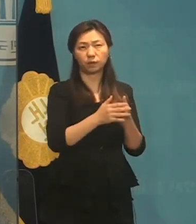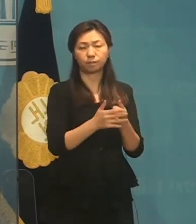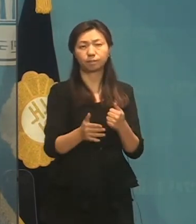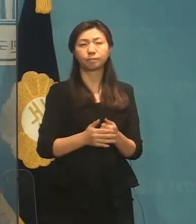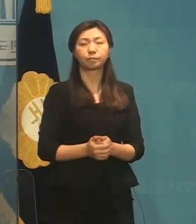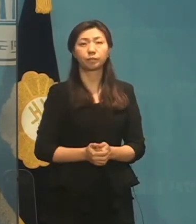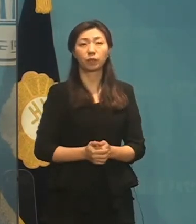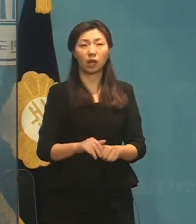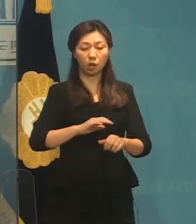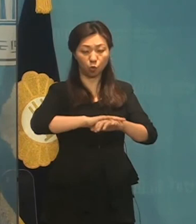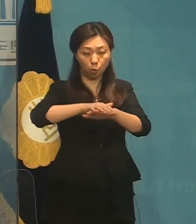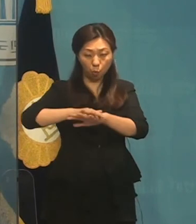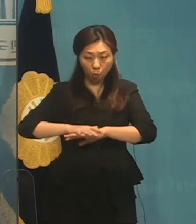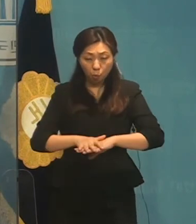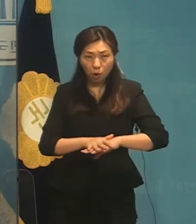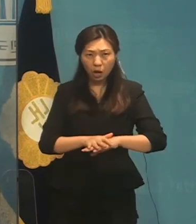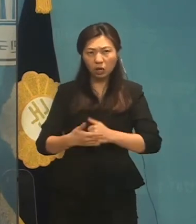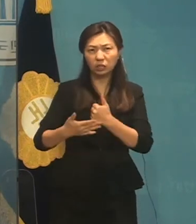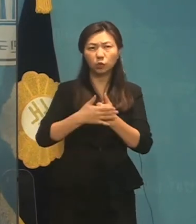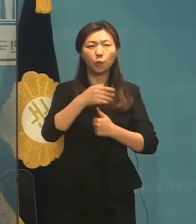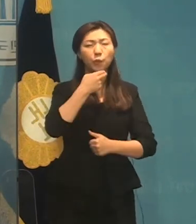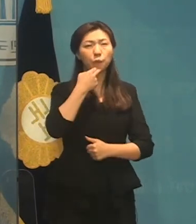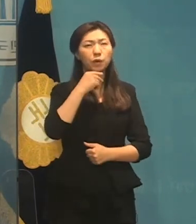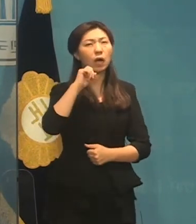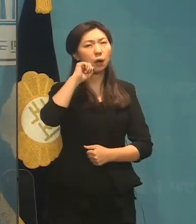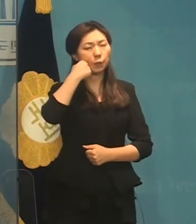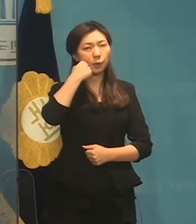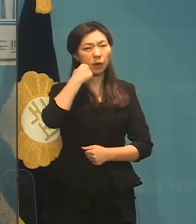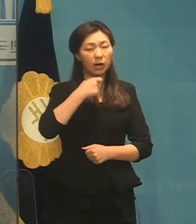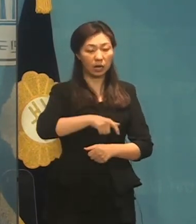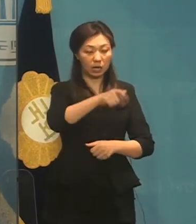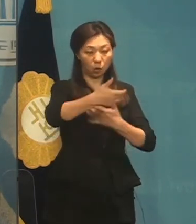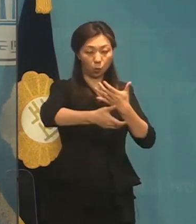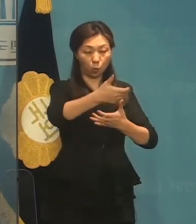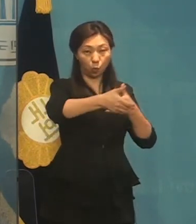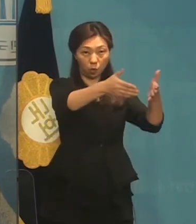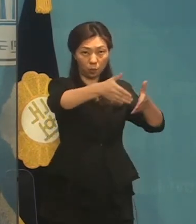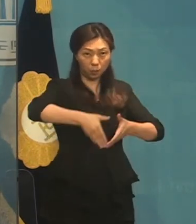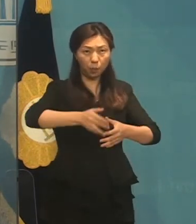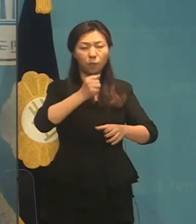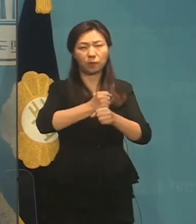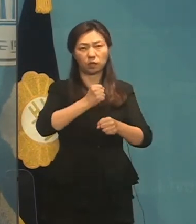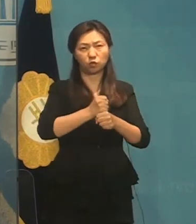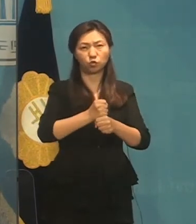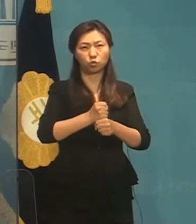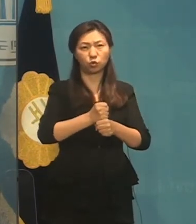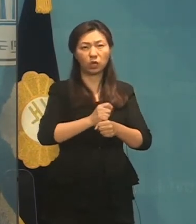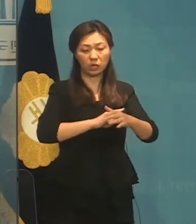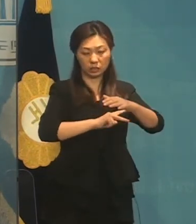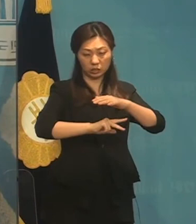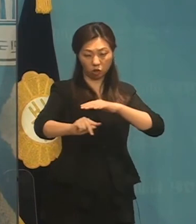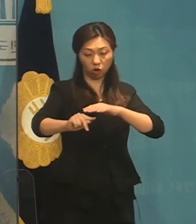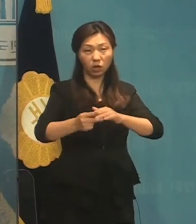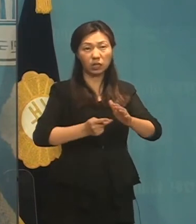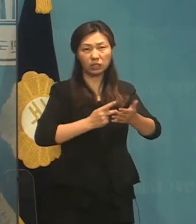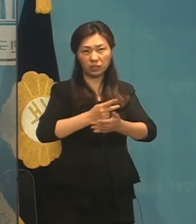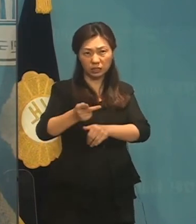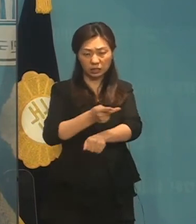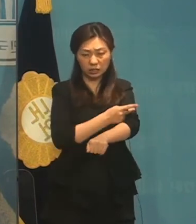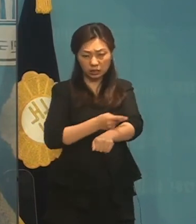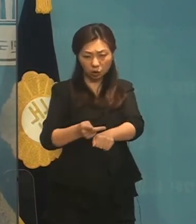메가시티는 인프라 없이는 불가능합니다. 광역교통 한성대를 조기 도입하고 광역철도 순환망도